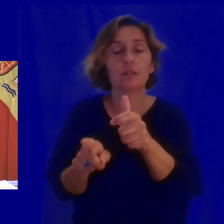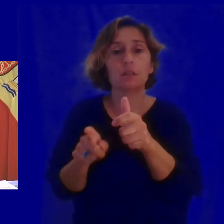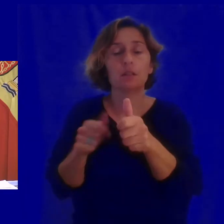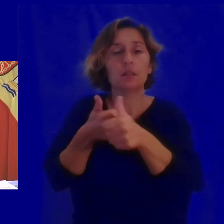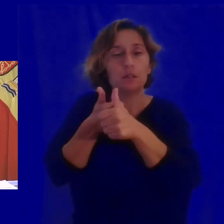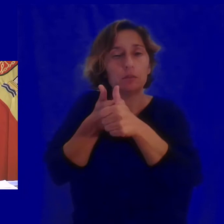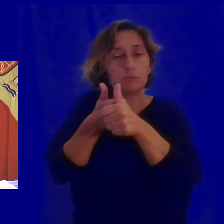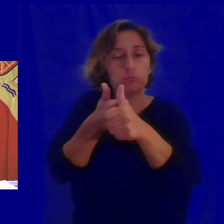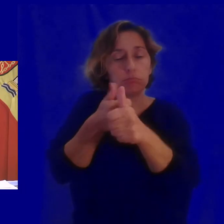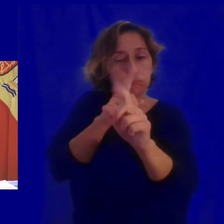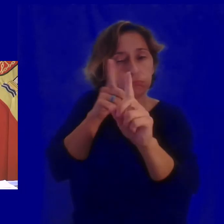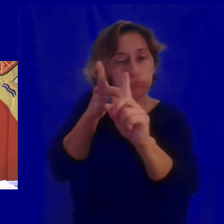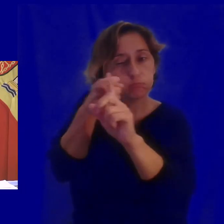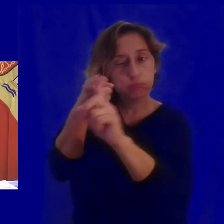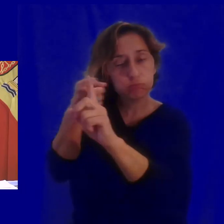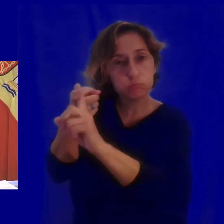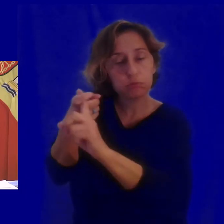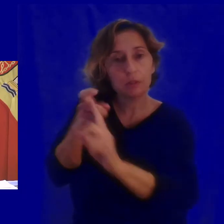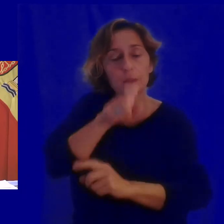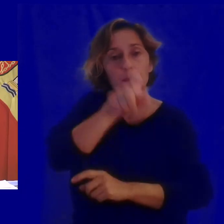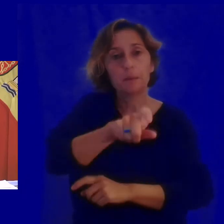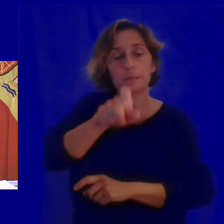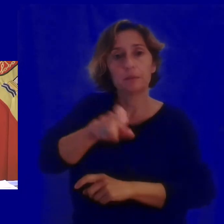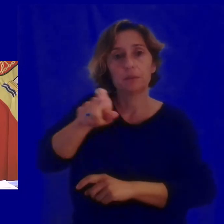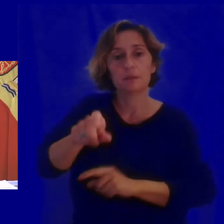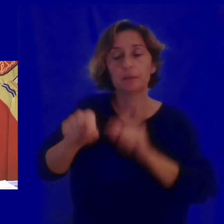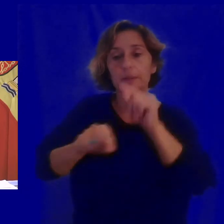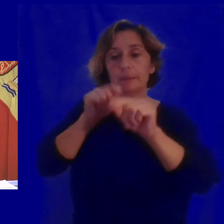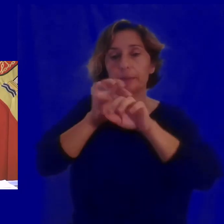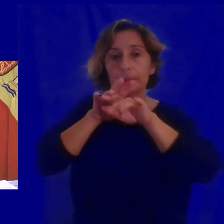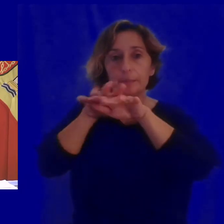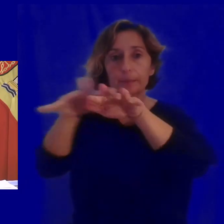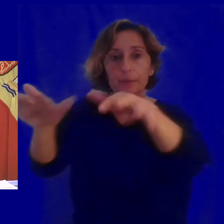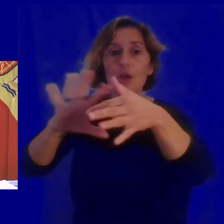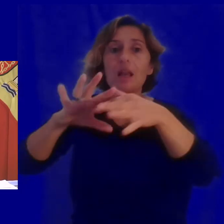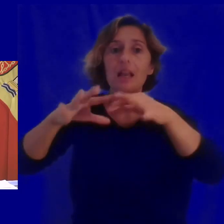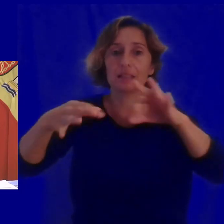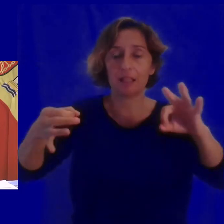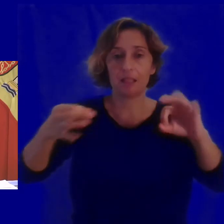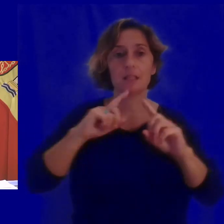trazando lo que son los casos y sus cadenas epidemiológicas.